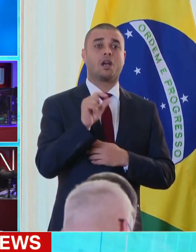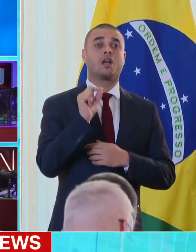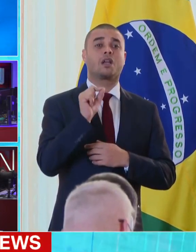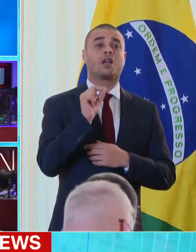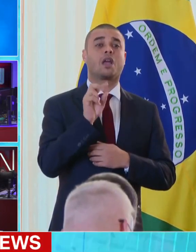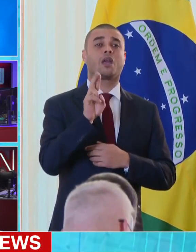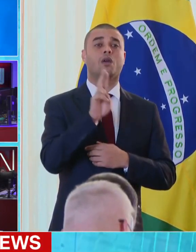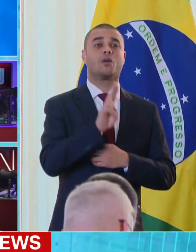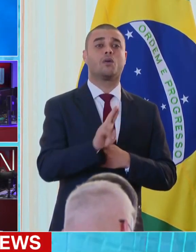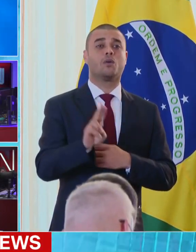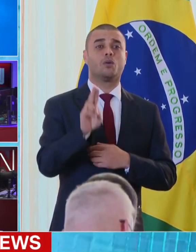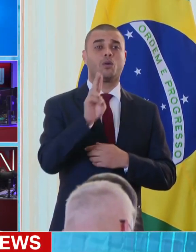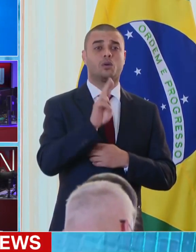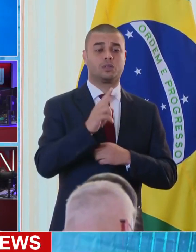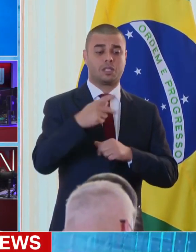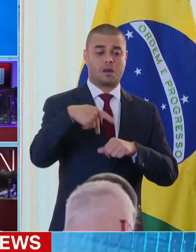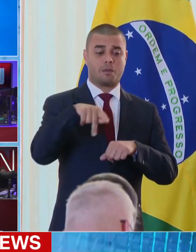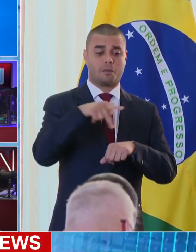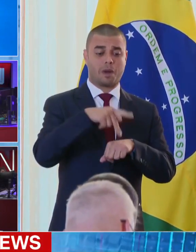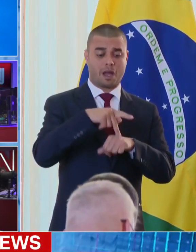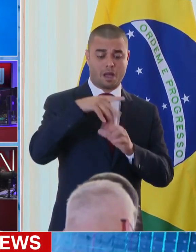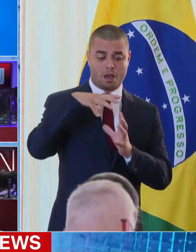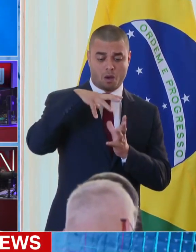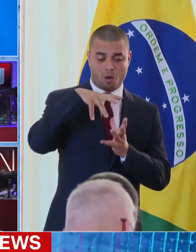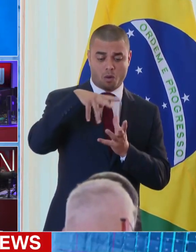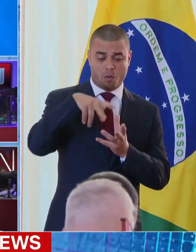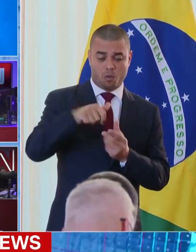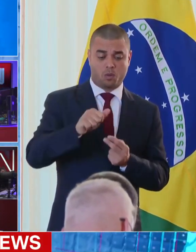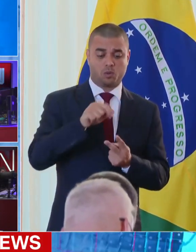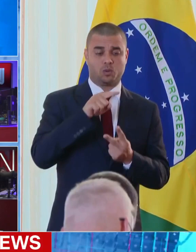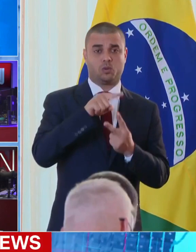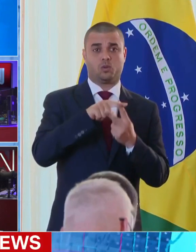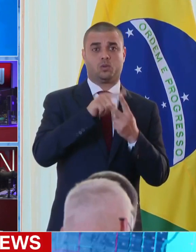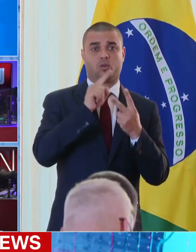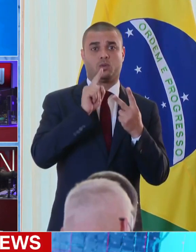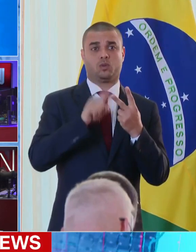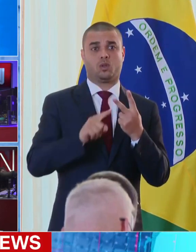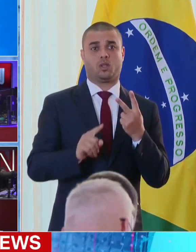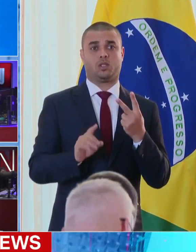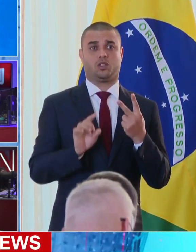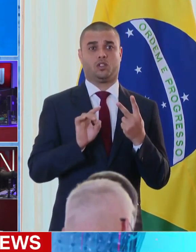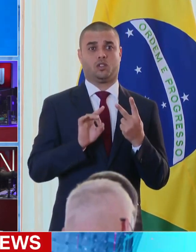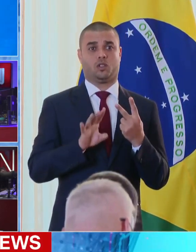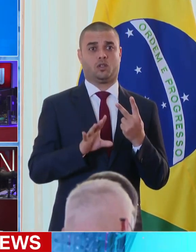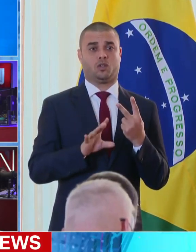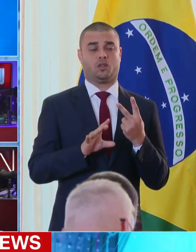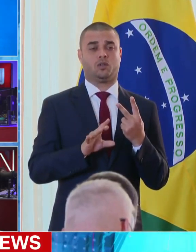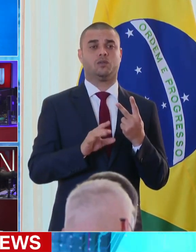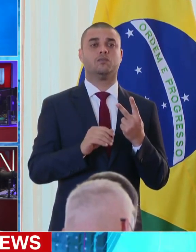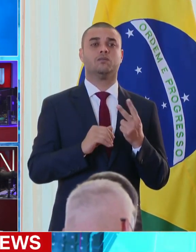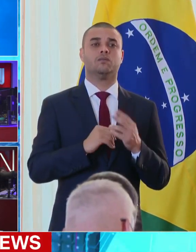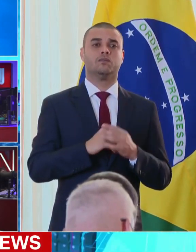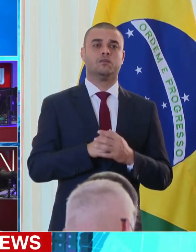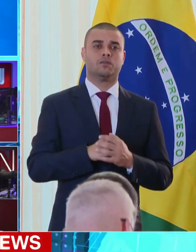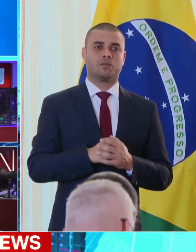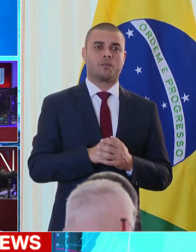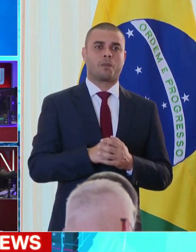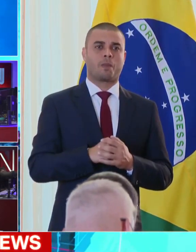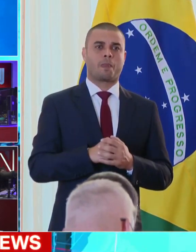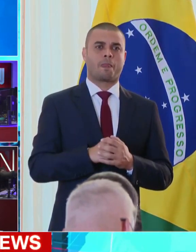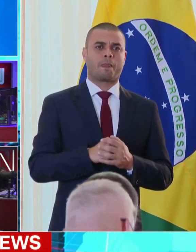Brasil e ganha terreno Com base no mais absoluto nada de fatos nada de fato e é isso o que ele